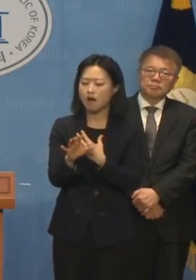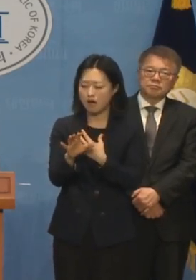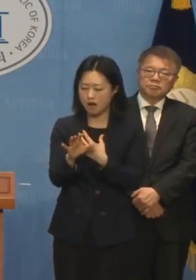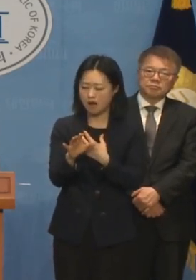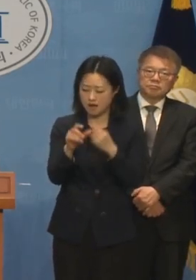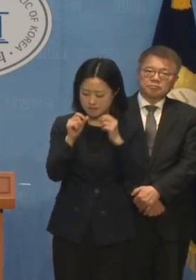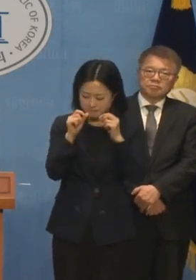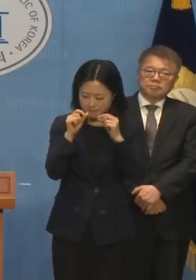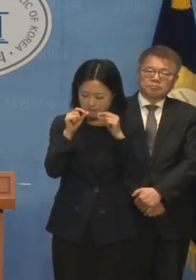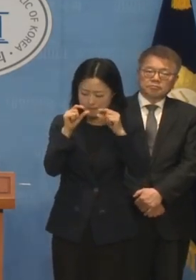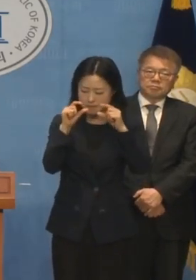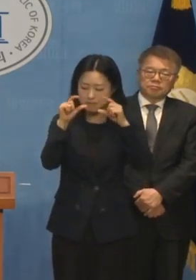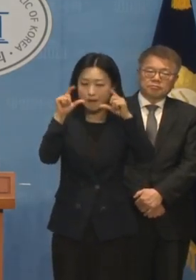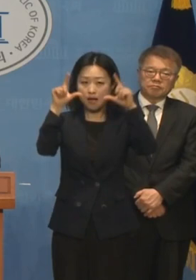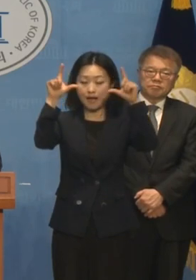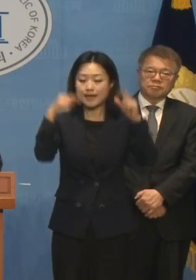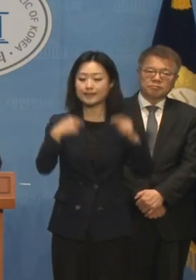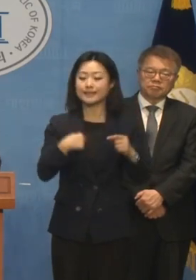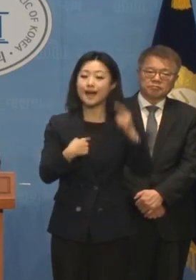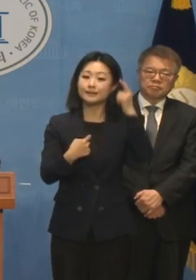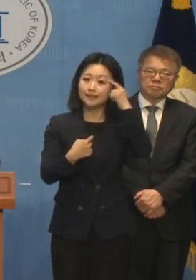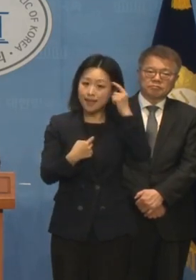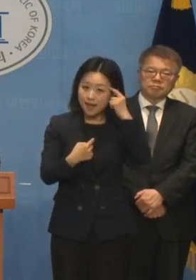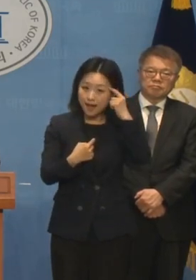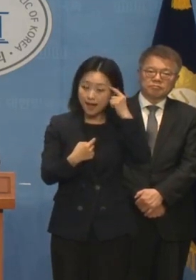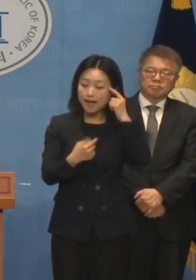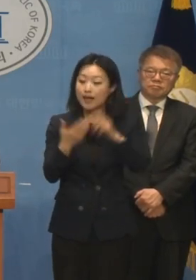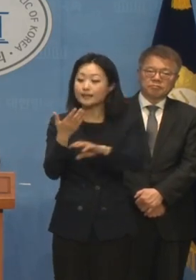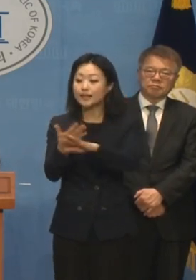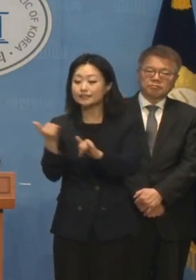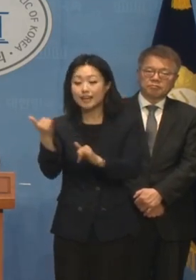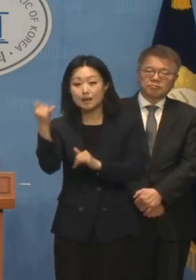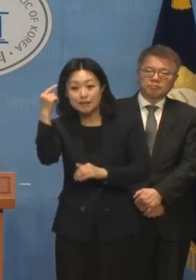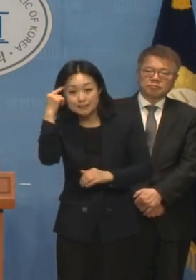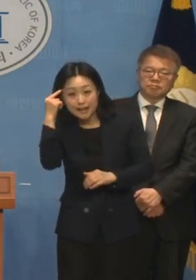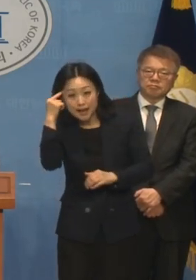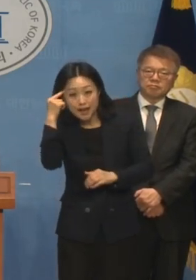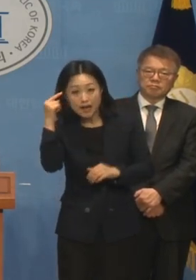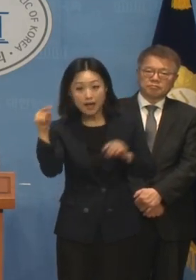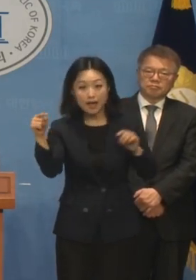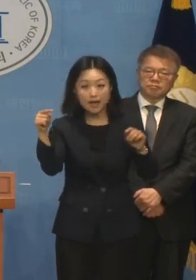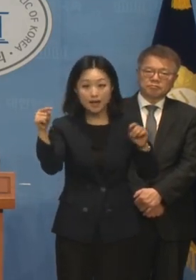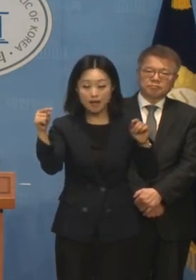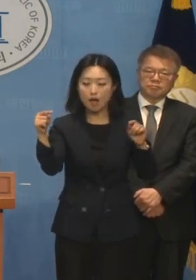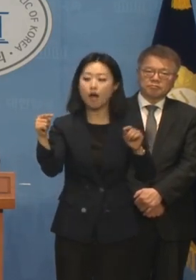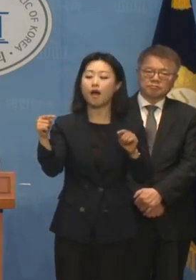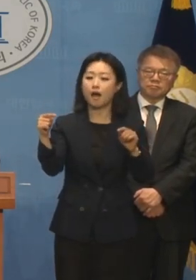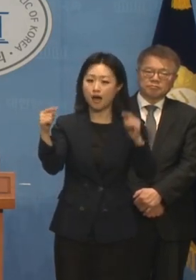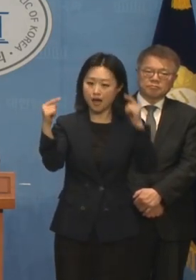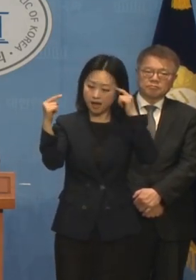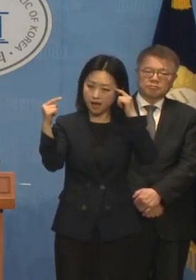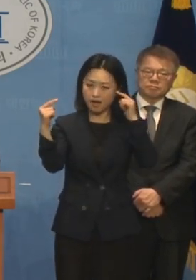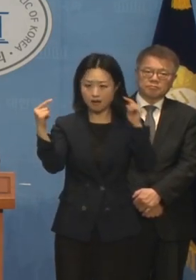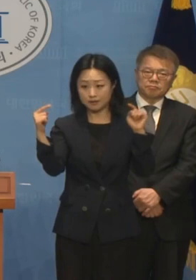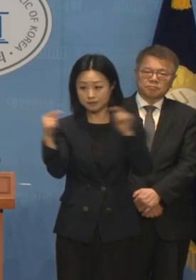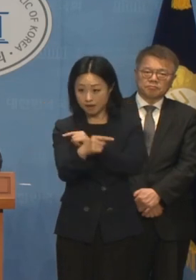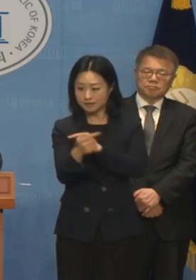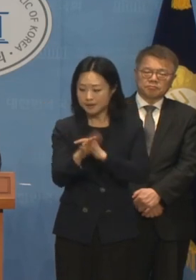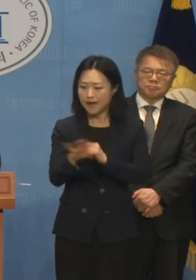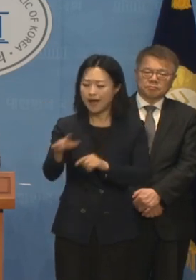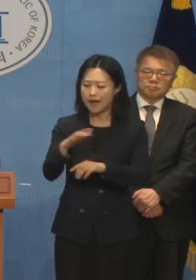통해 나의 의견이 다른 참여자의 의견도